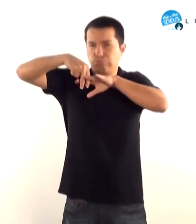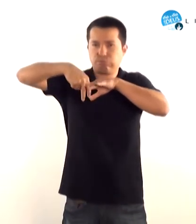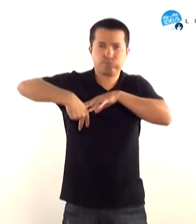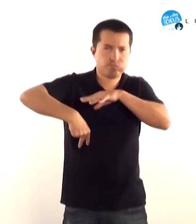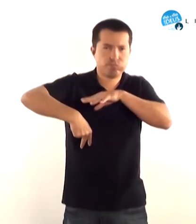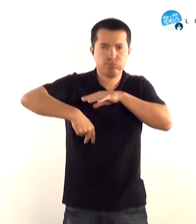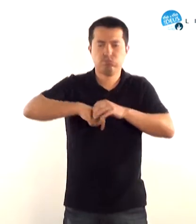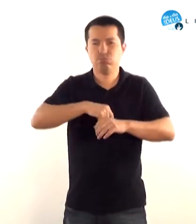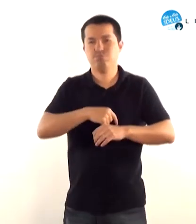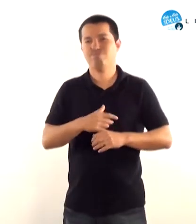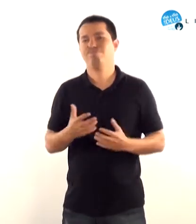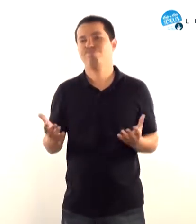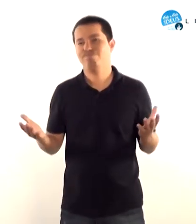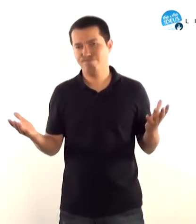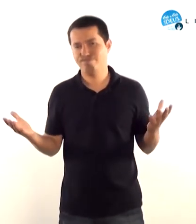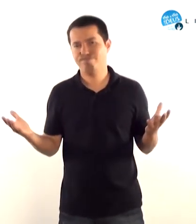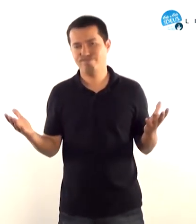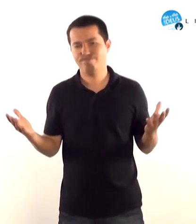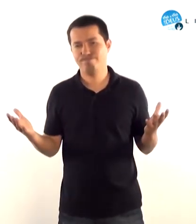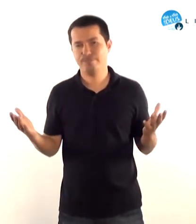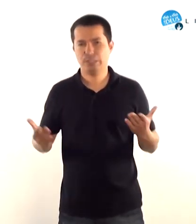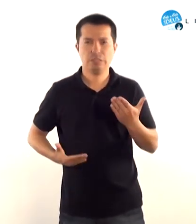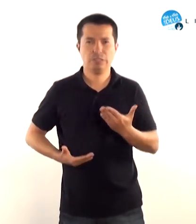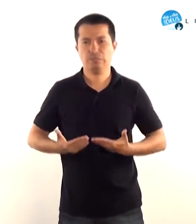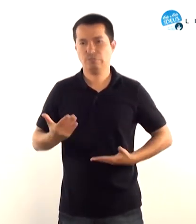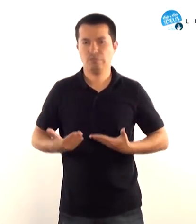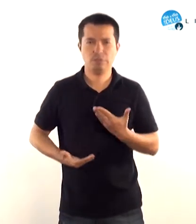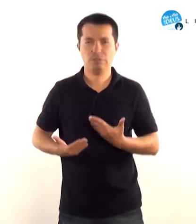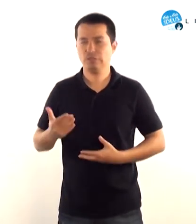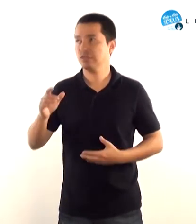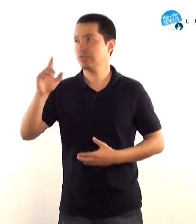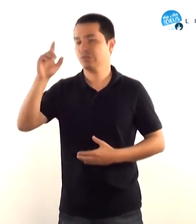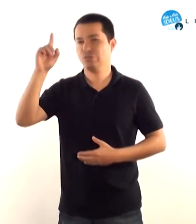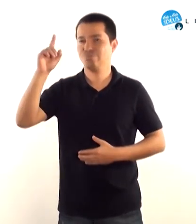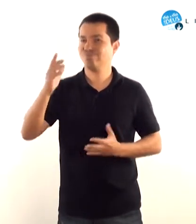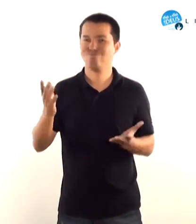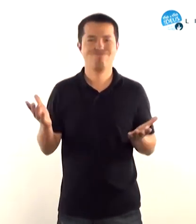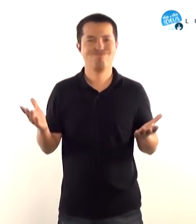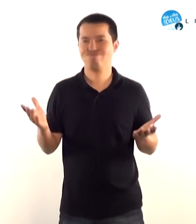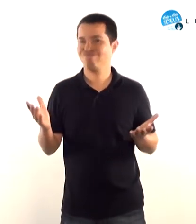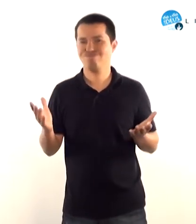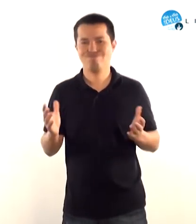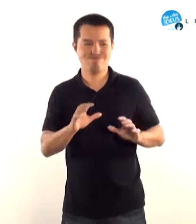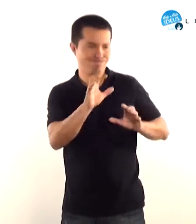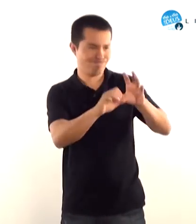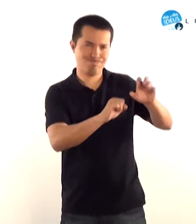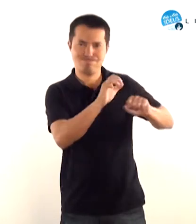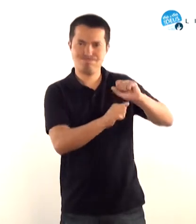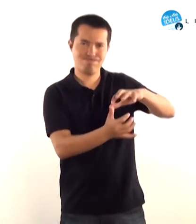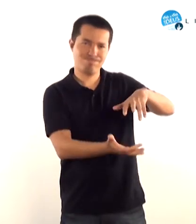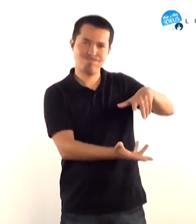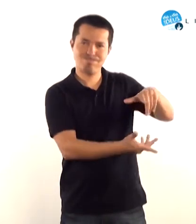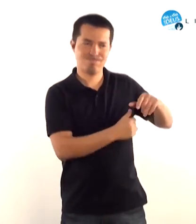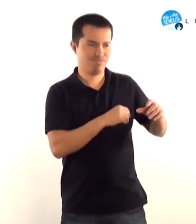perdido a essência de ser servo de Deus. Quando Deus disciplina a nossa vida, Ele volta a nos